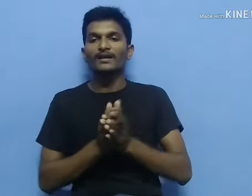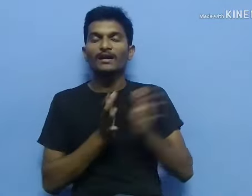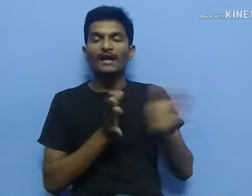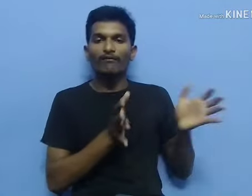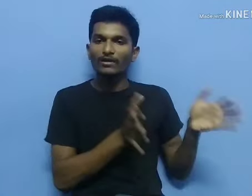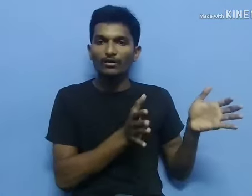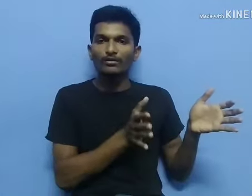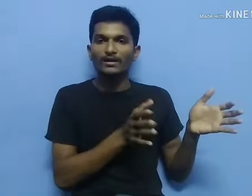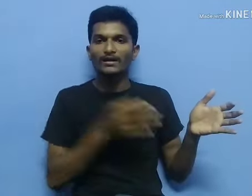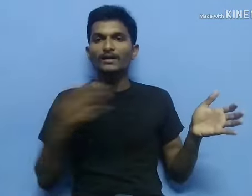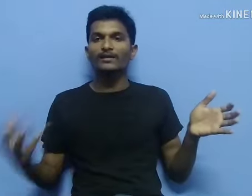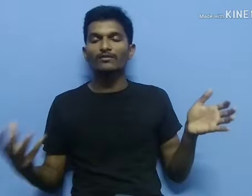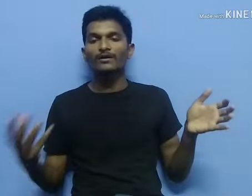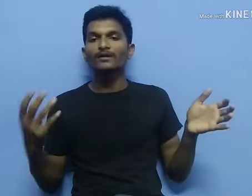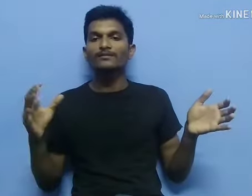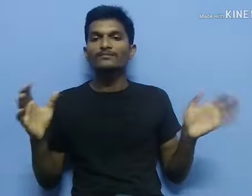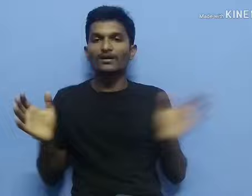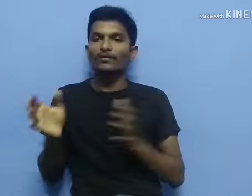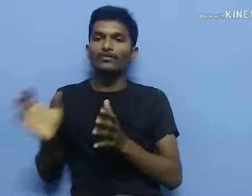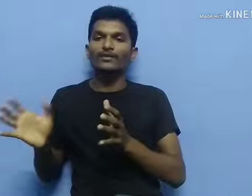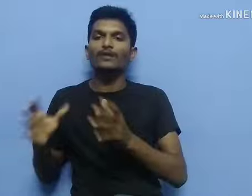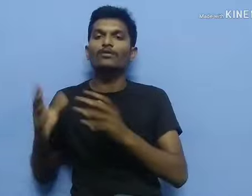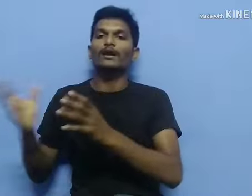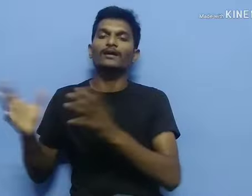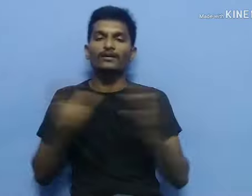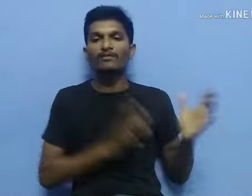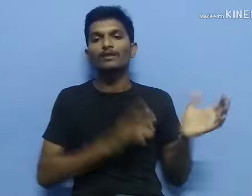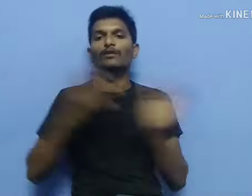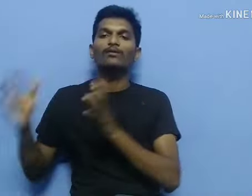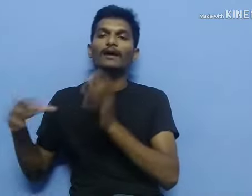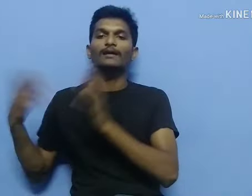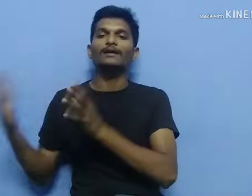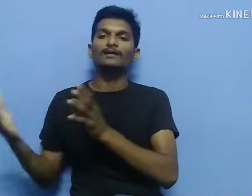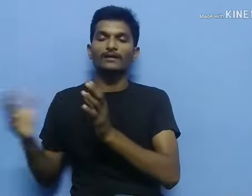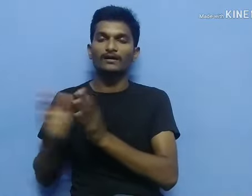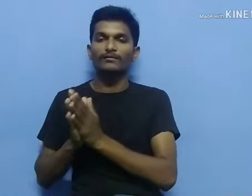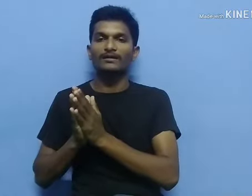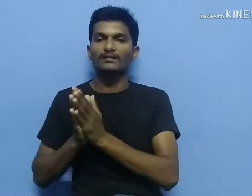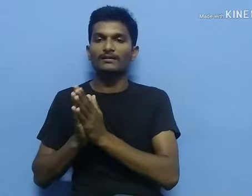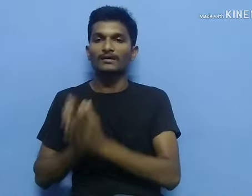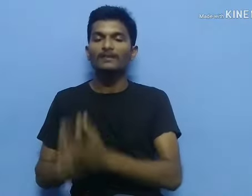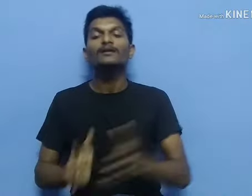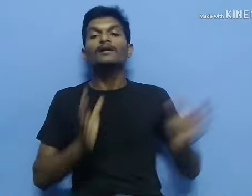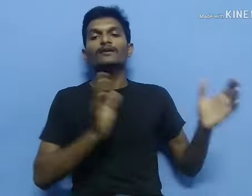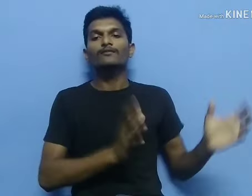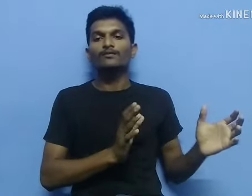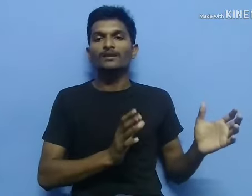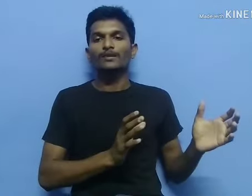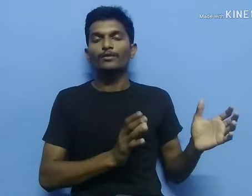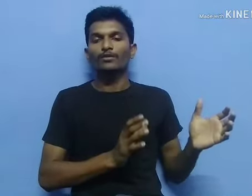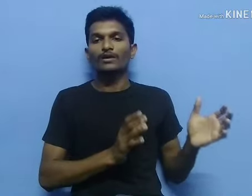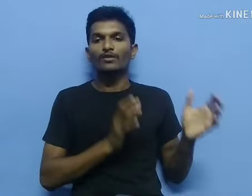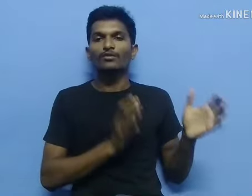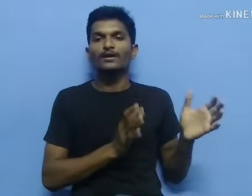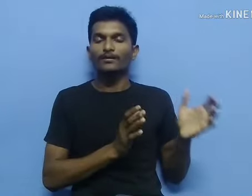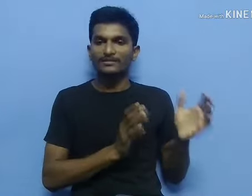ஏன்னா அவங்க குண்டா இருக்காங்க, இவங்க ஒரு ஃபிட்டா ஒரு அழகா, இவங்களோட அவங்க அழகா இருக்காங்க அப்படிங்கறதுனால இவங்க வந்து என்ன பண்ணுவாங்க, குண்டா இருக்க பசங்க